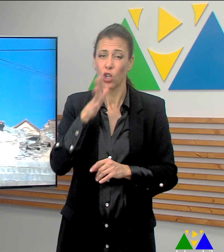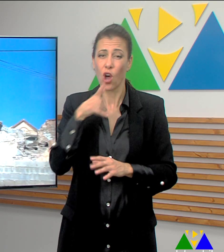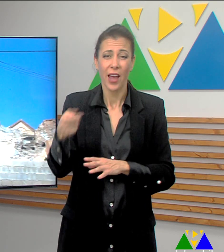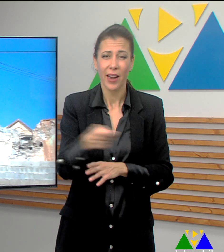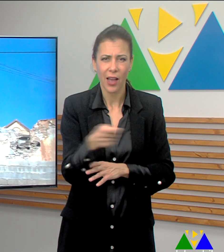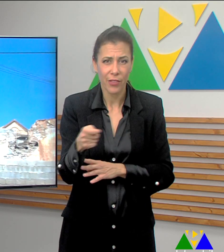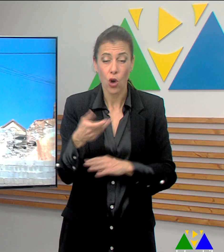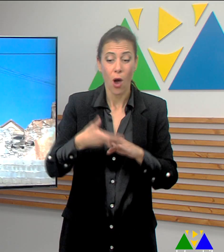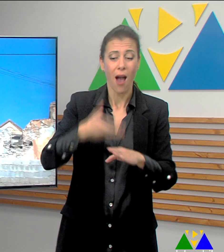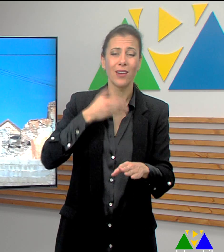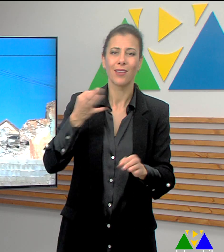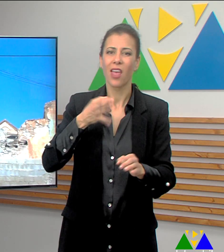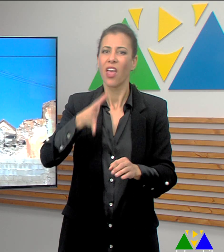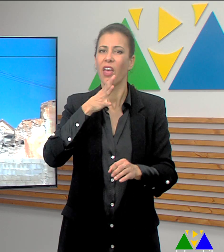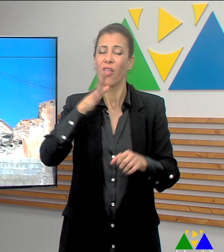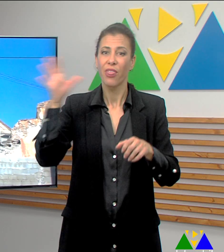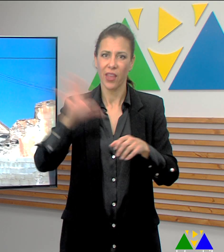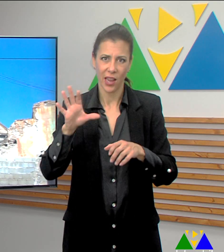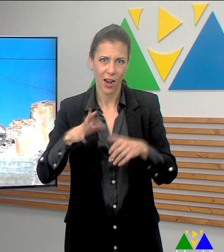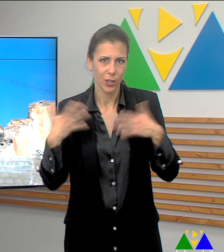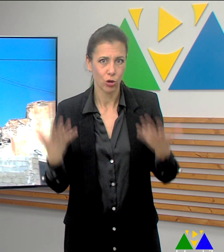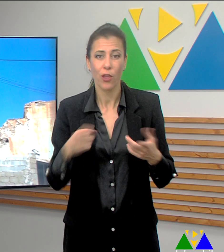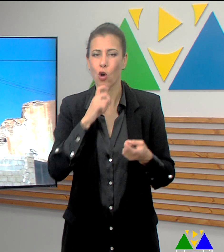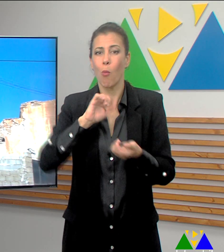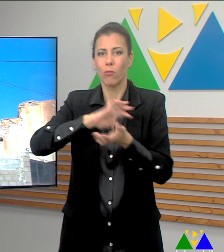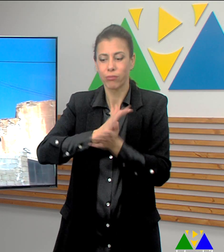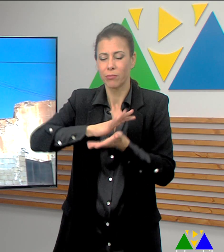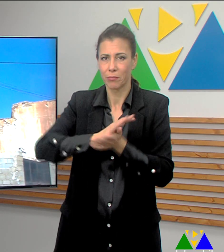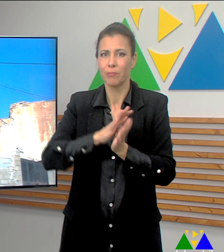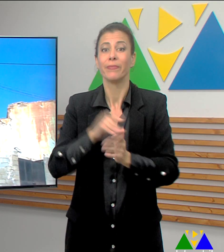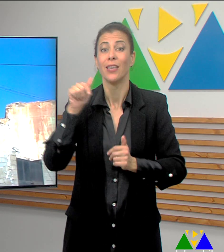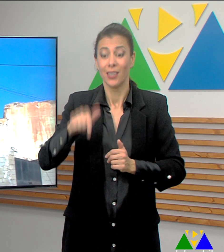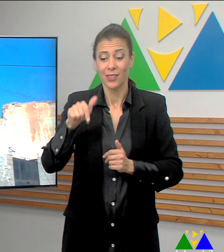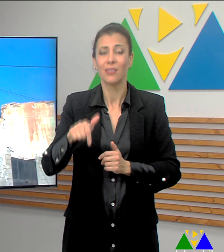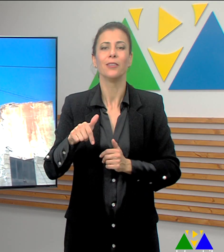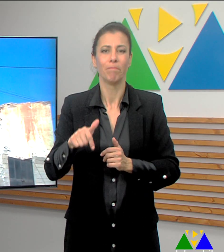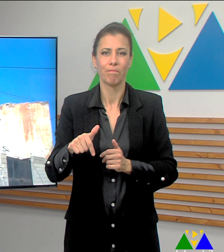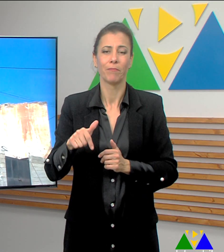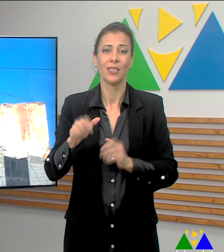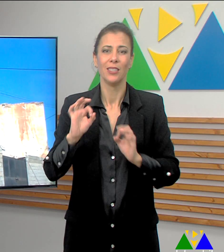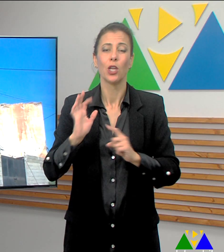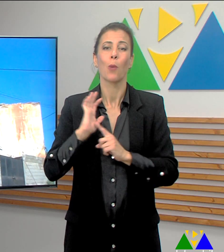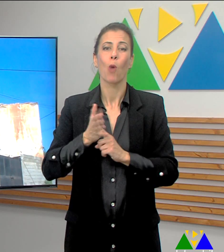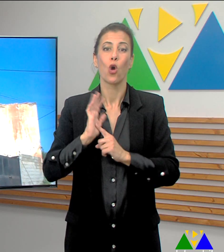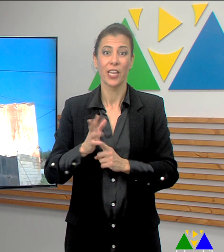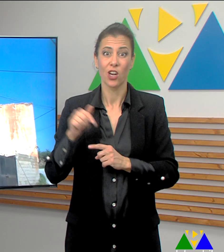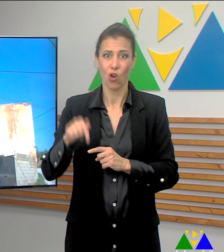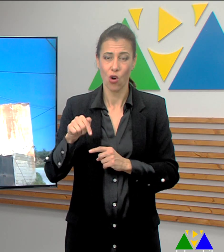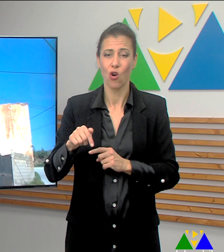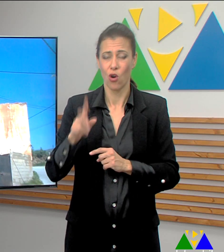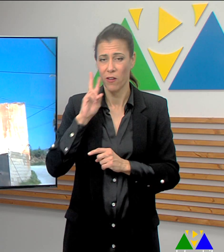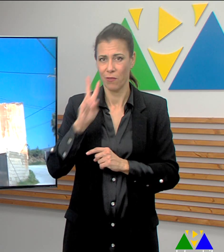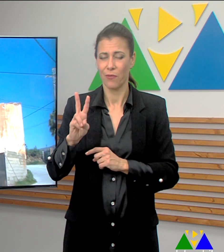época eran de cereales, claro, y algunos sitios tenían que molerlas, ¿no? Los cereales, y este fue este molino de las viñas que